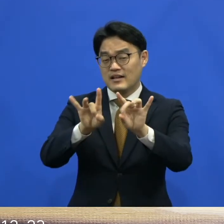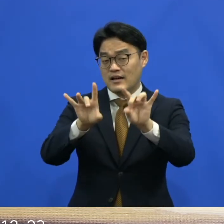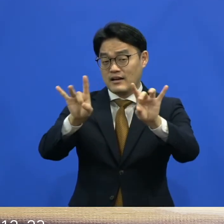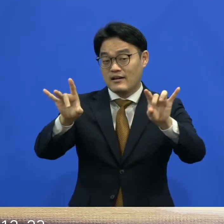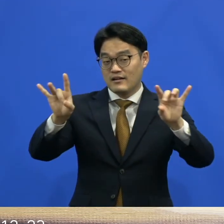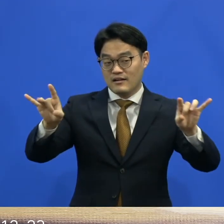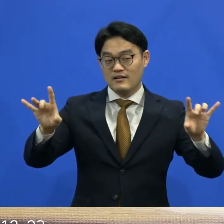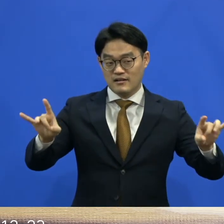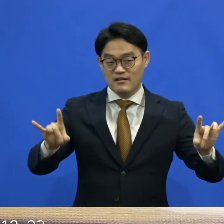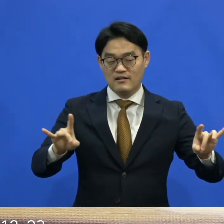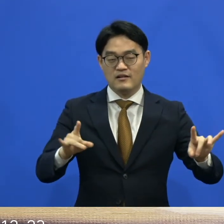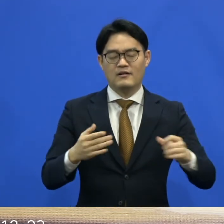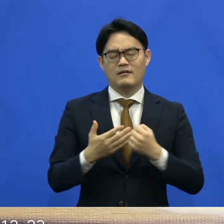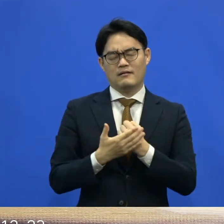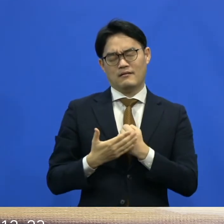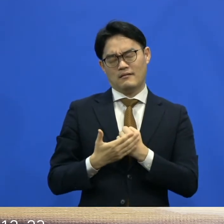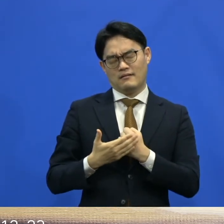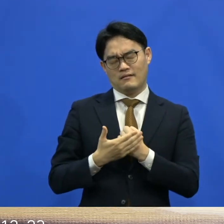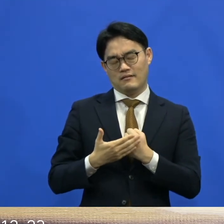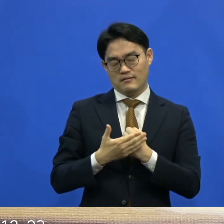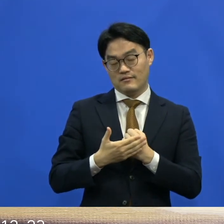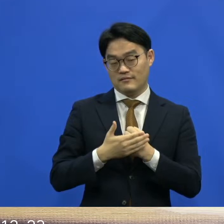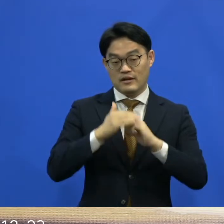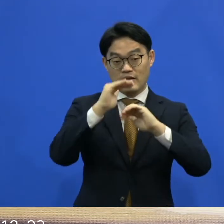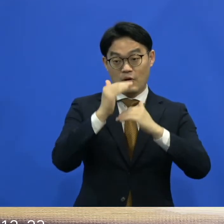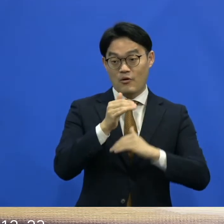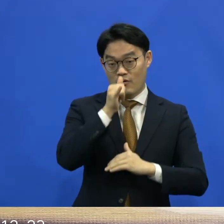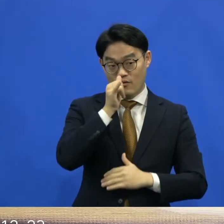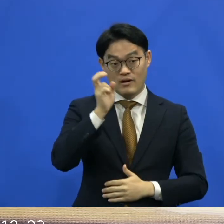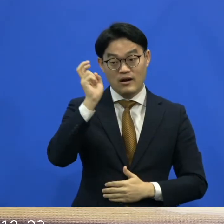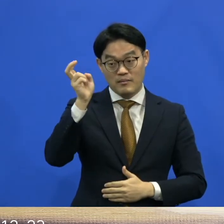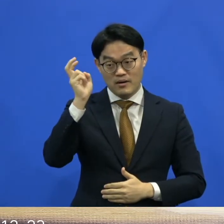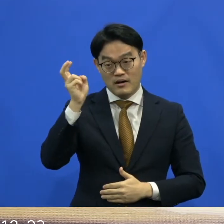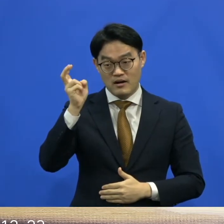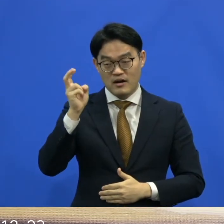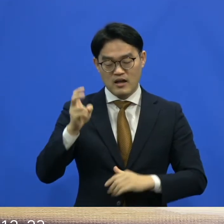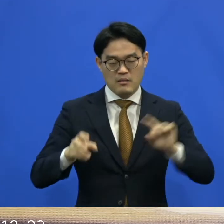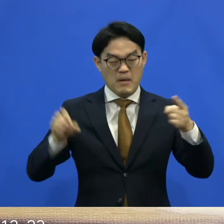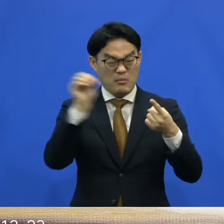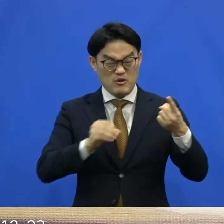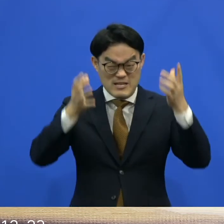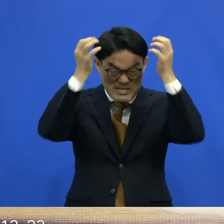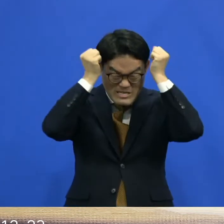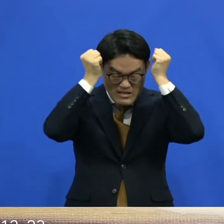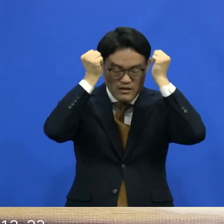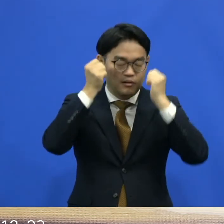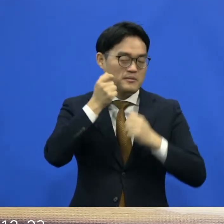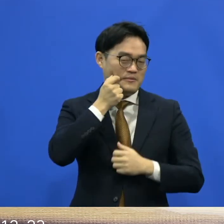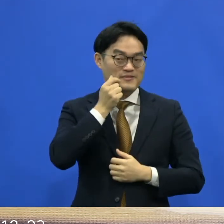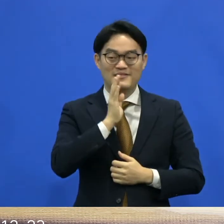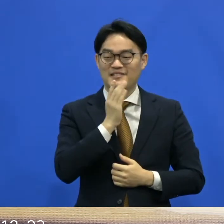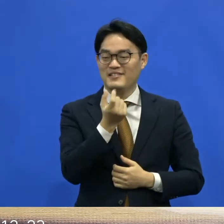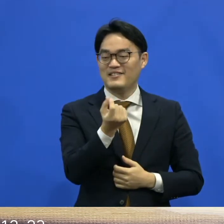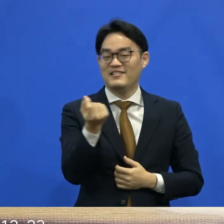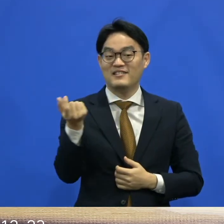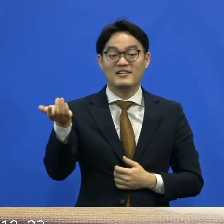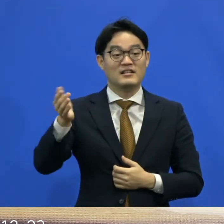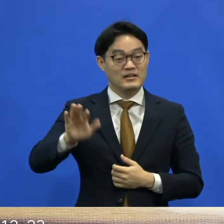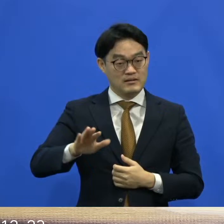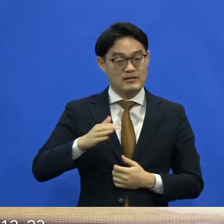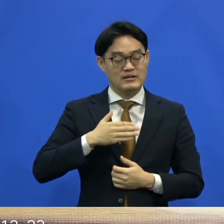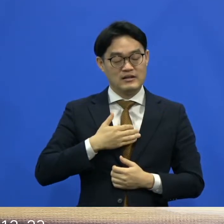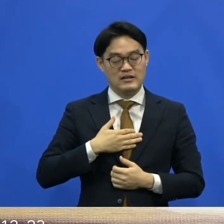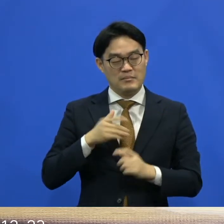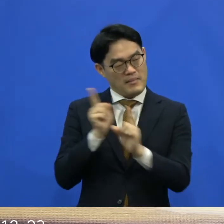있을 텐데, 하나하나 이렇게 다 기억은 못하지만 하나하나 이렇게 나에게 주시는